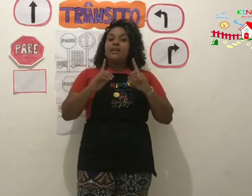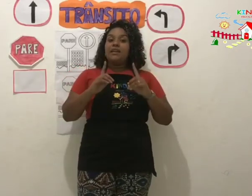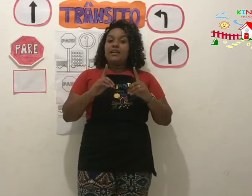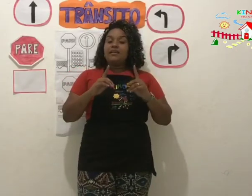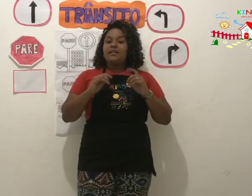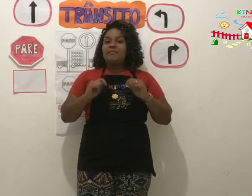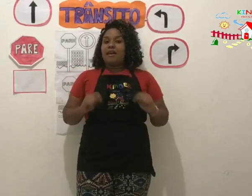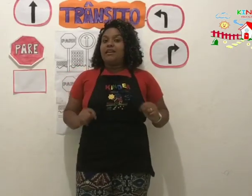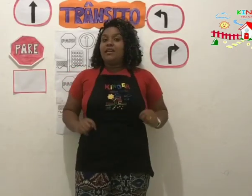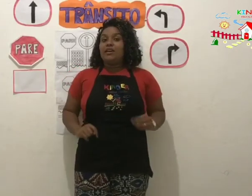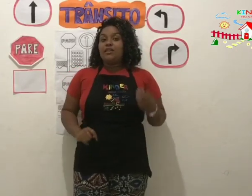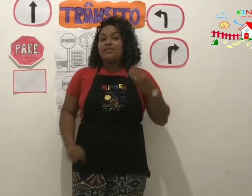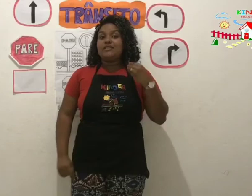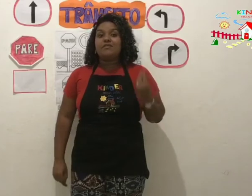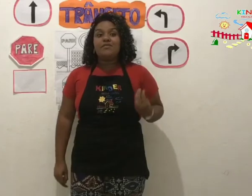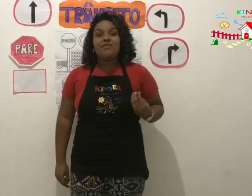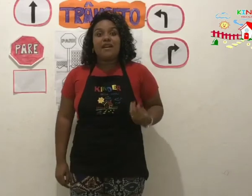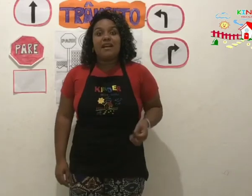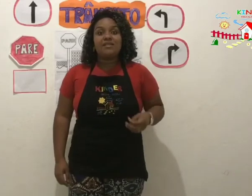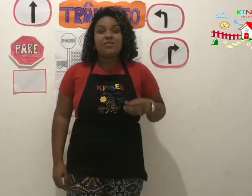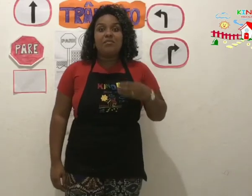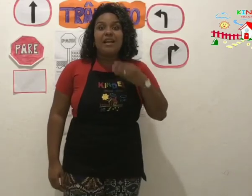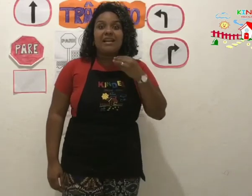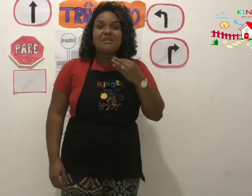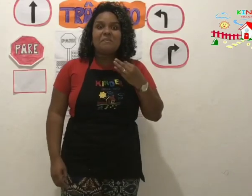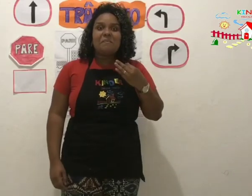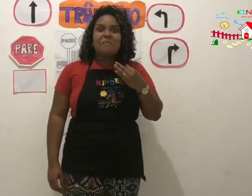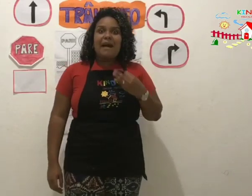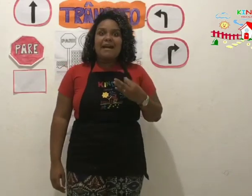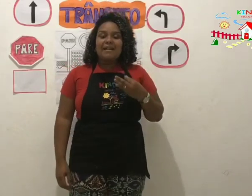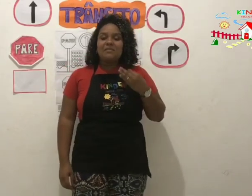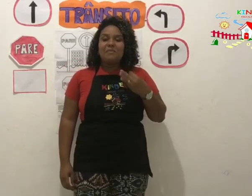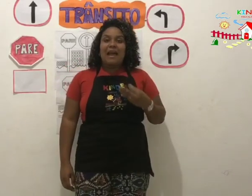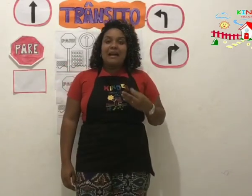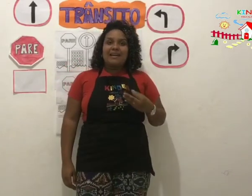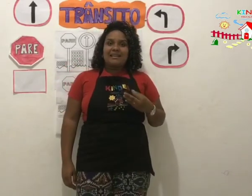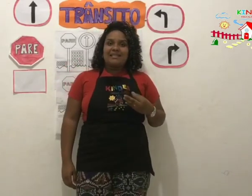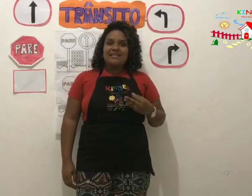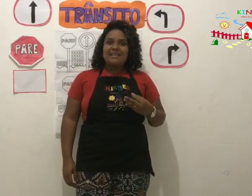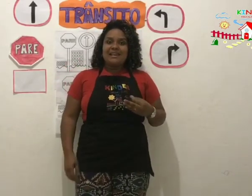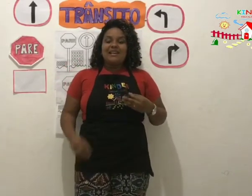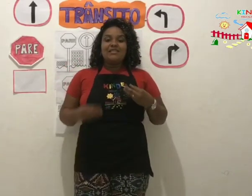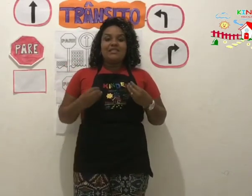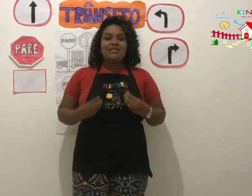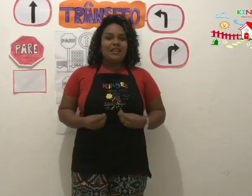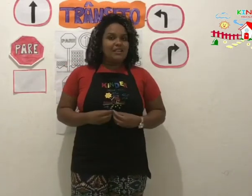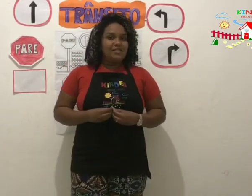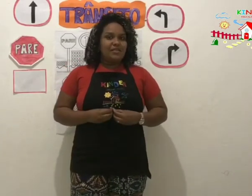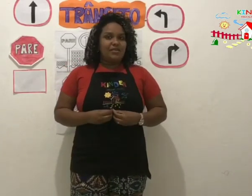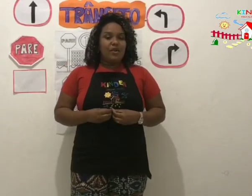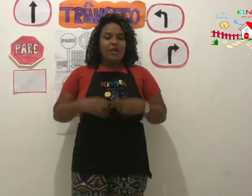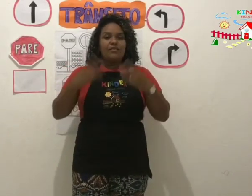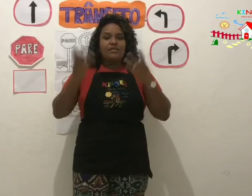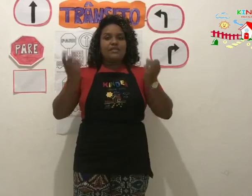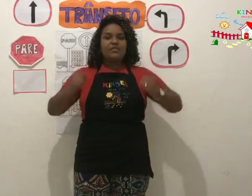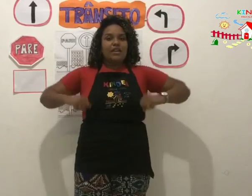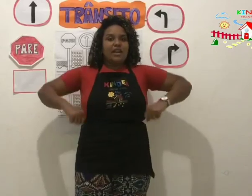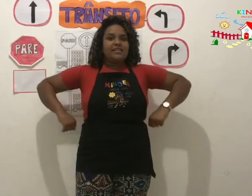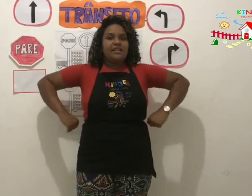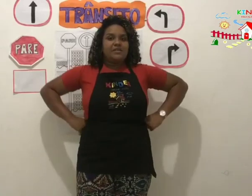E também, nós iremos falar sobre as placas de trânsito. Vocês conhecem as